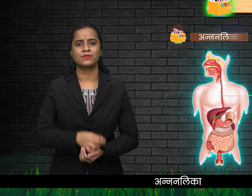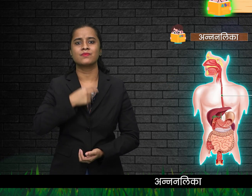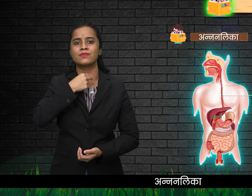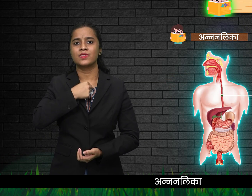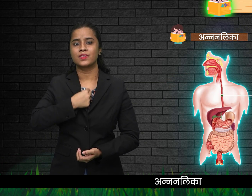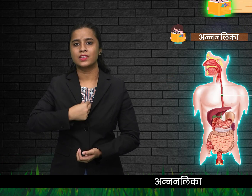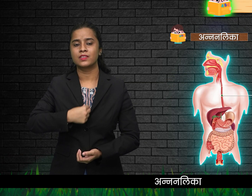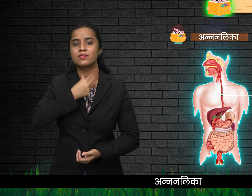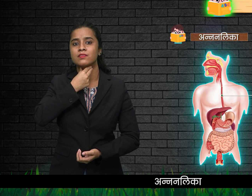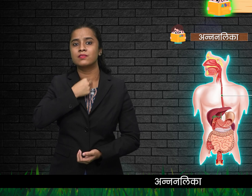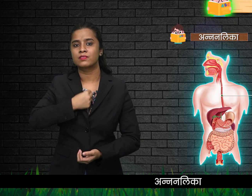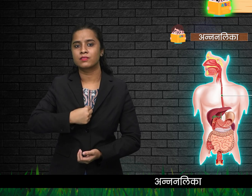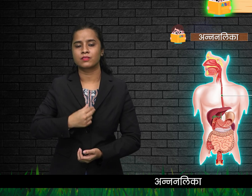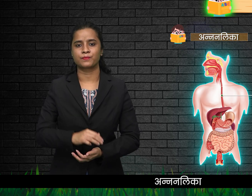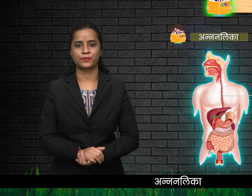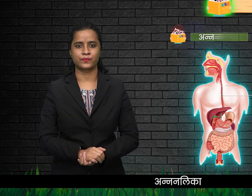अन्ननलिका,